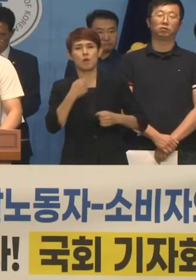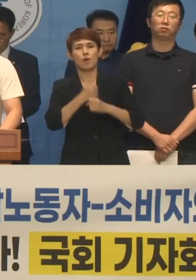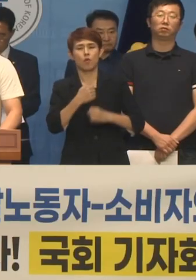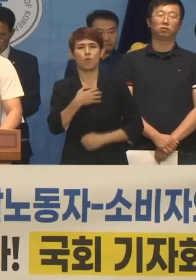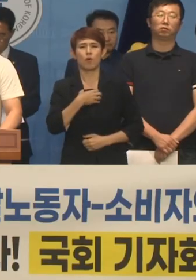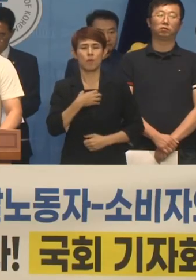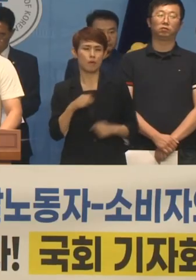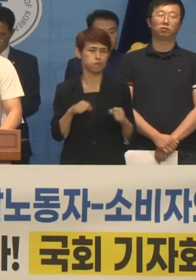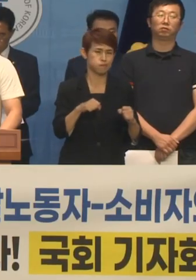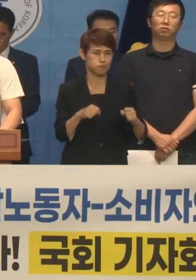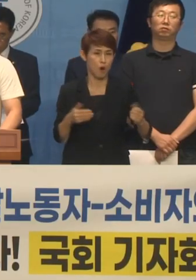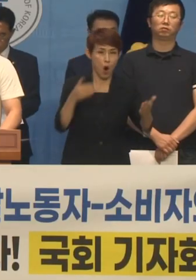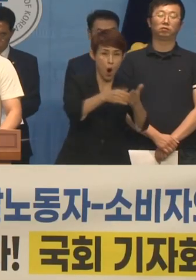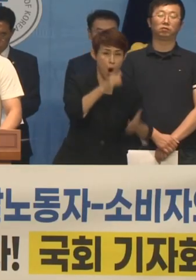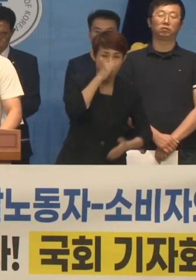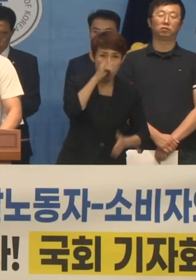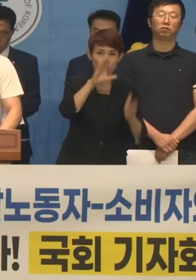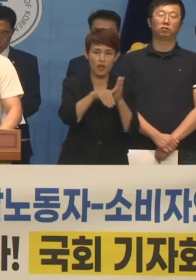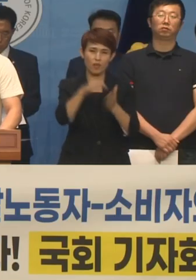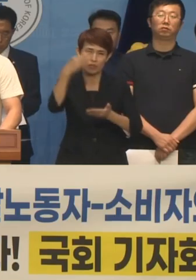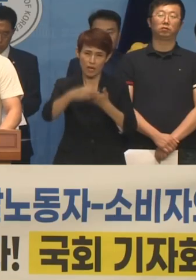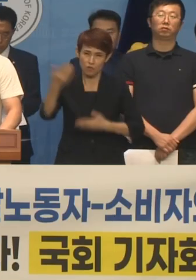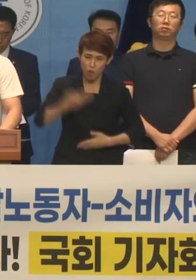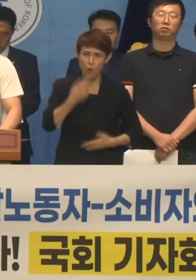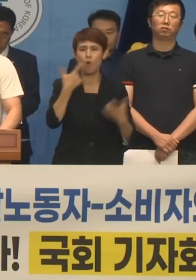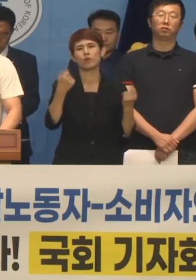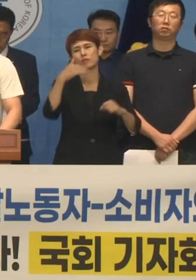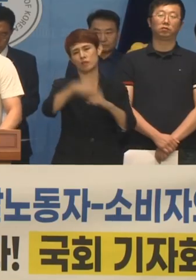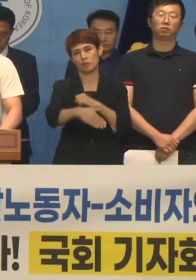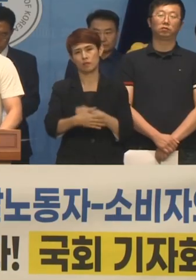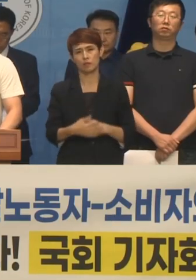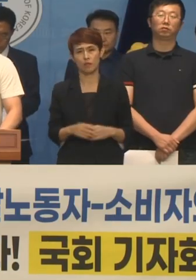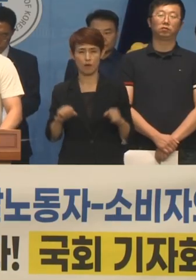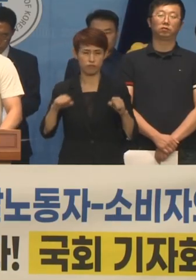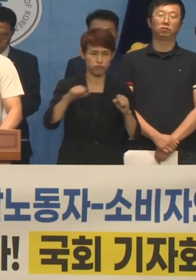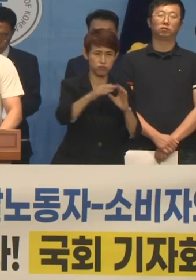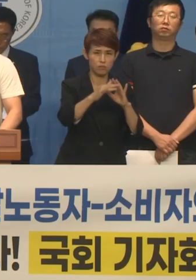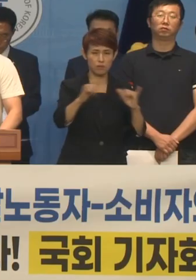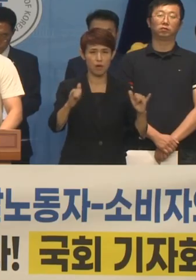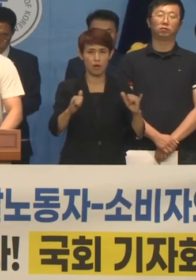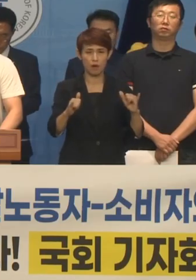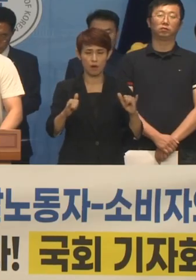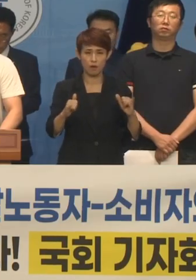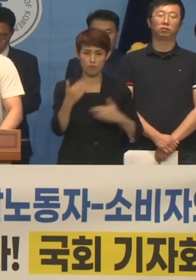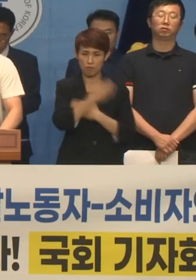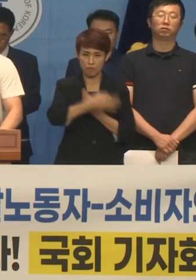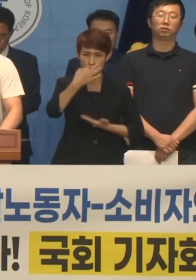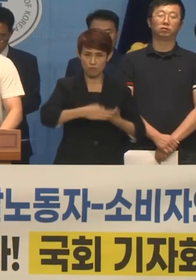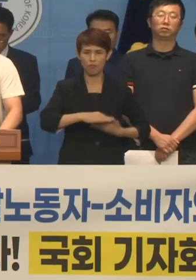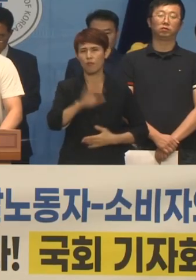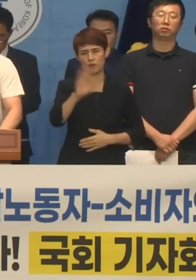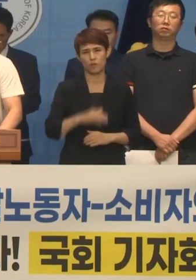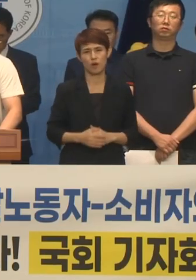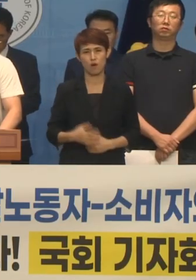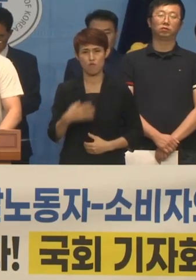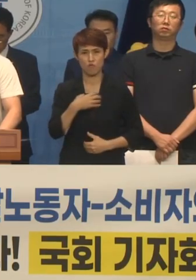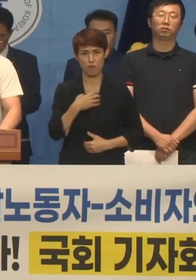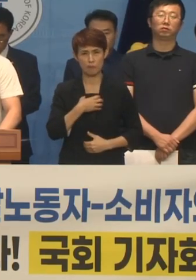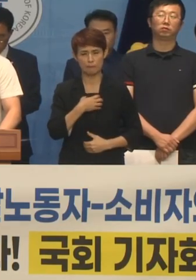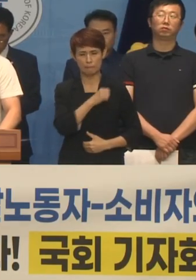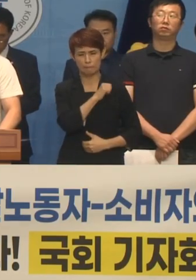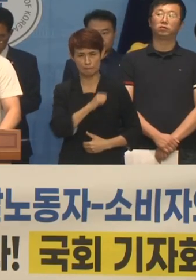위험을 유발하고 있는 것은 아닐까요? 라이더는 값상 노동력의 원천이 아닙니다. 위험을 감수하며